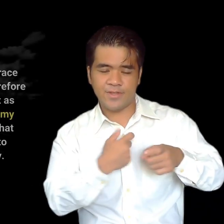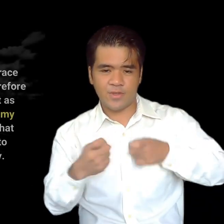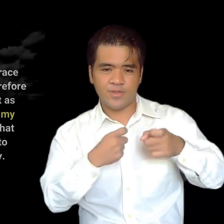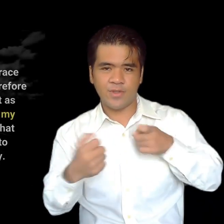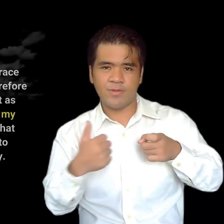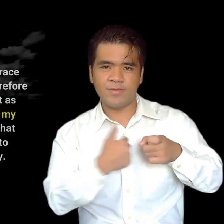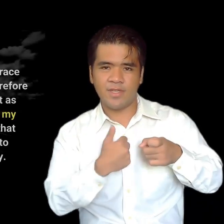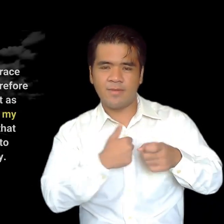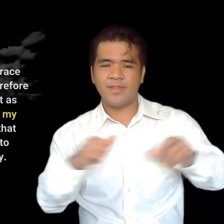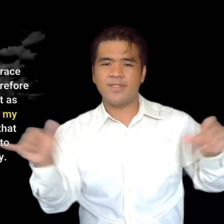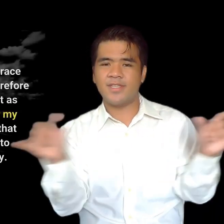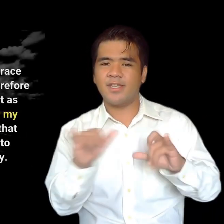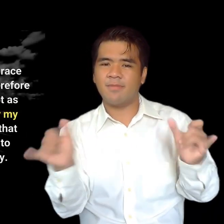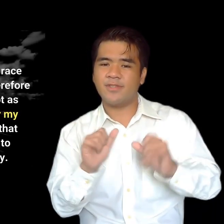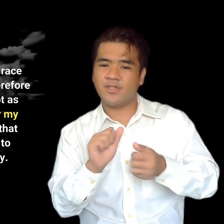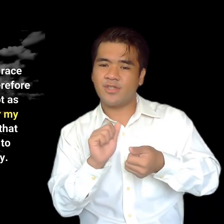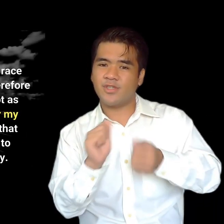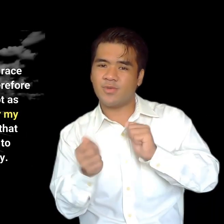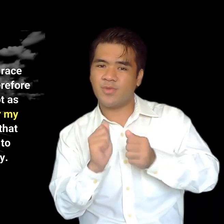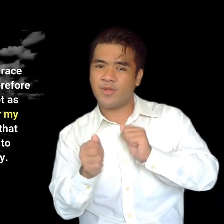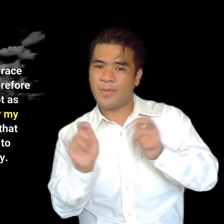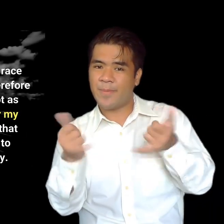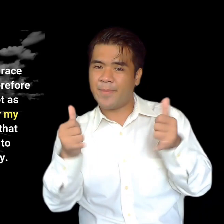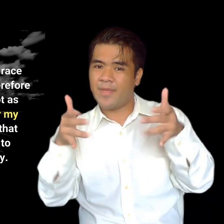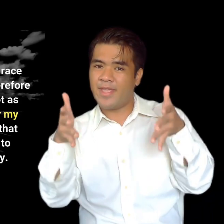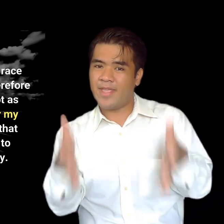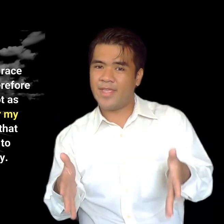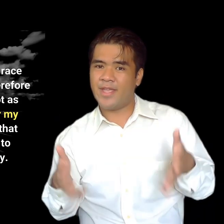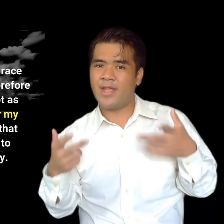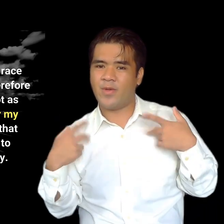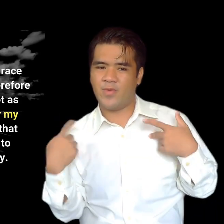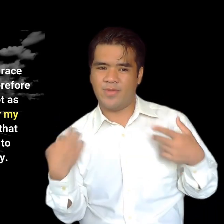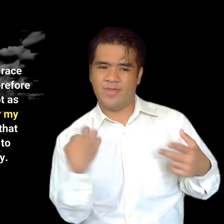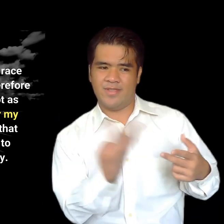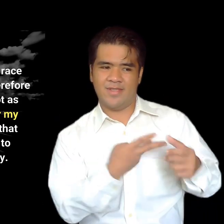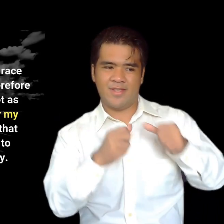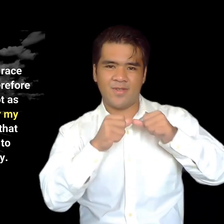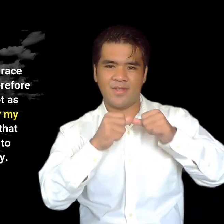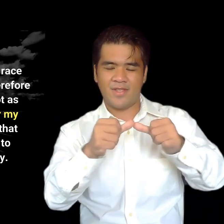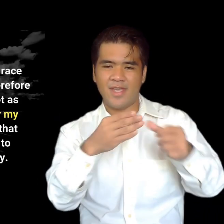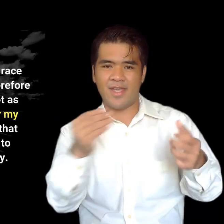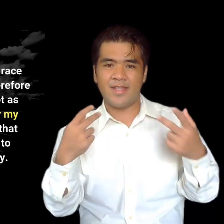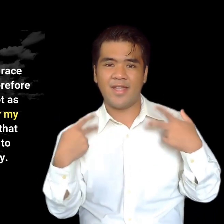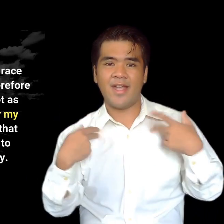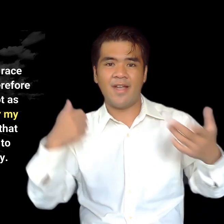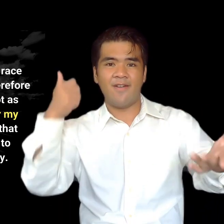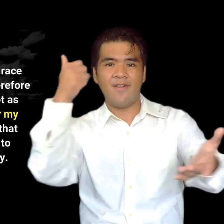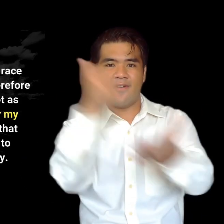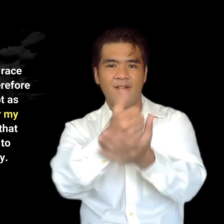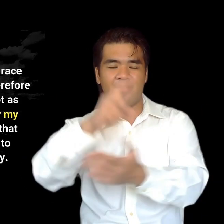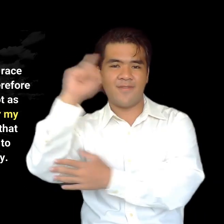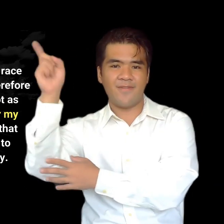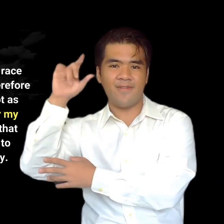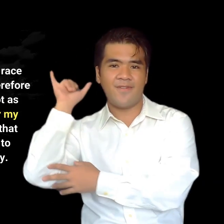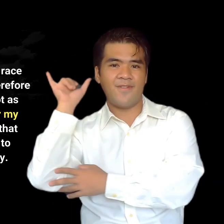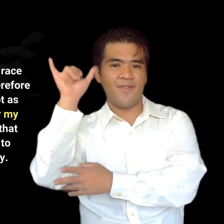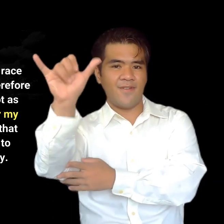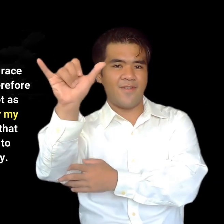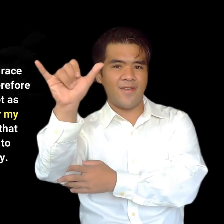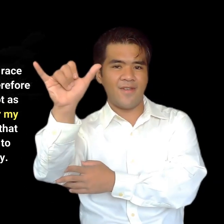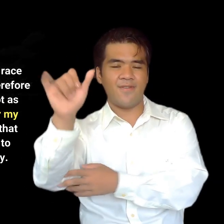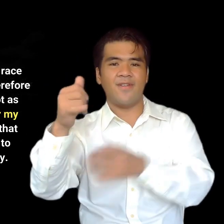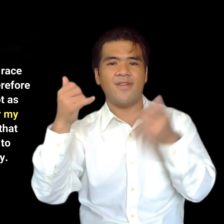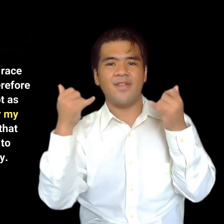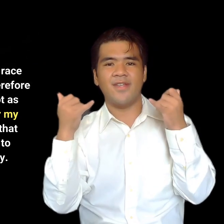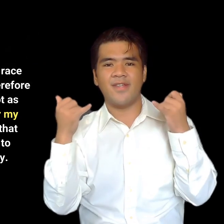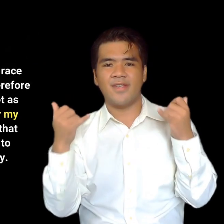o supilin ang ating katawan gaya ng isang atleta upang sa gayo'y manatili pa rin tayo sa paligsahan at makamit ang